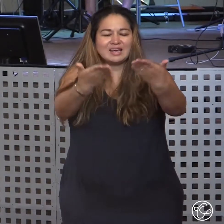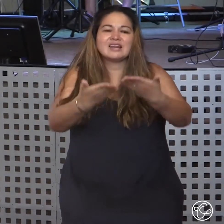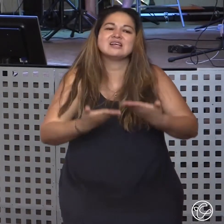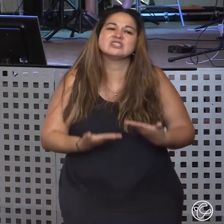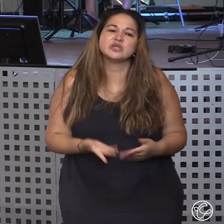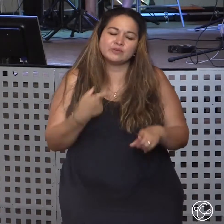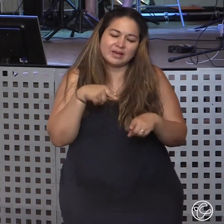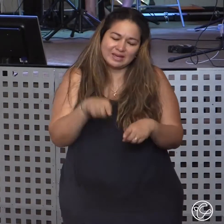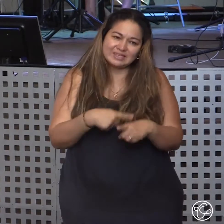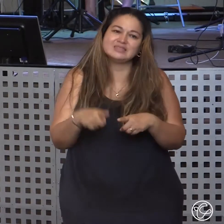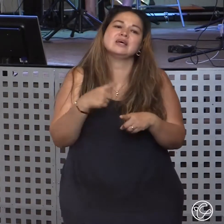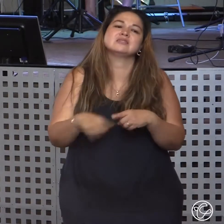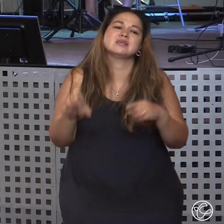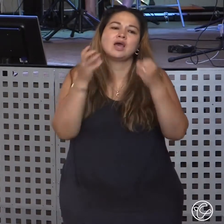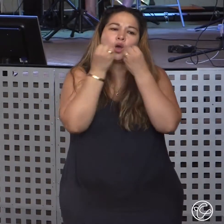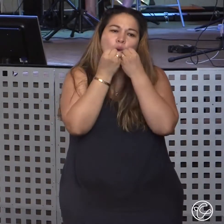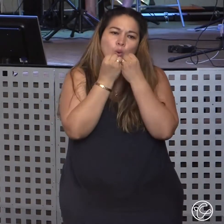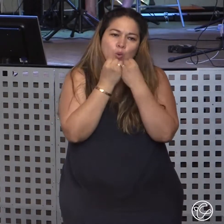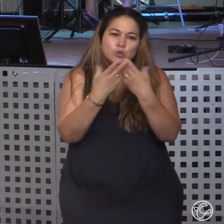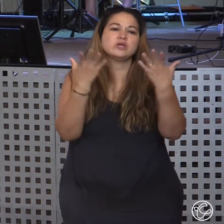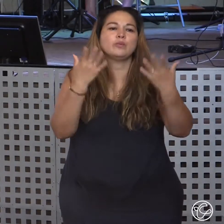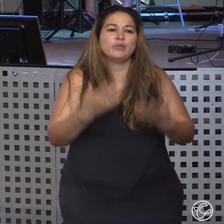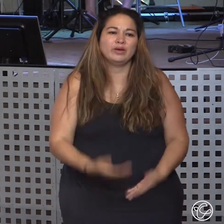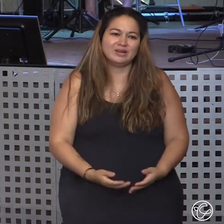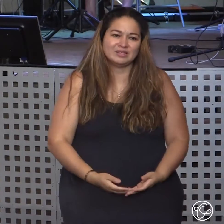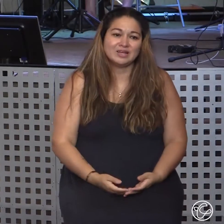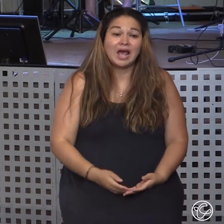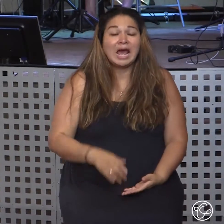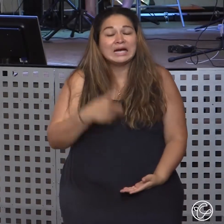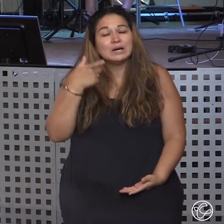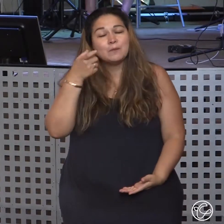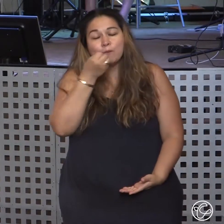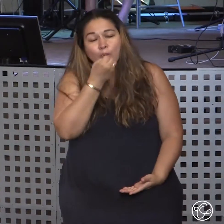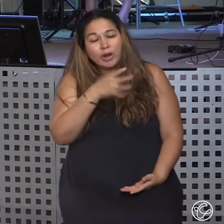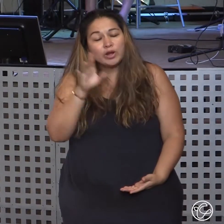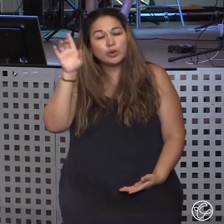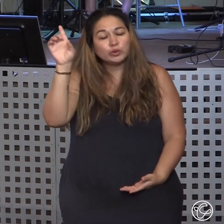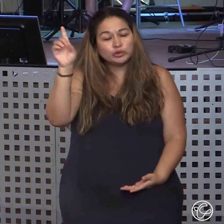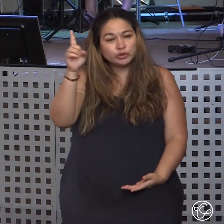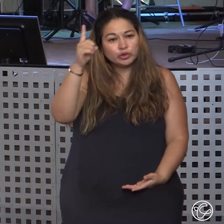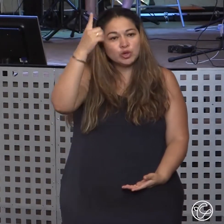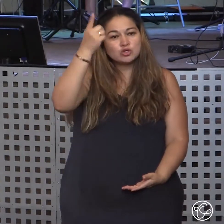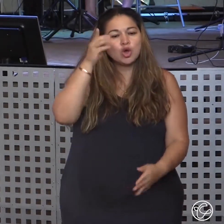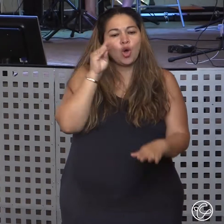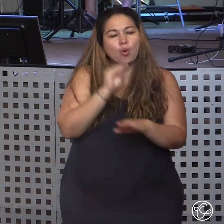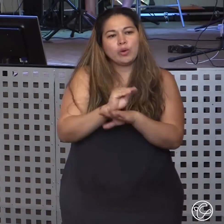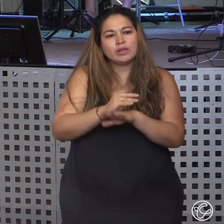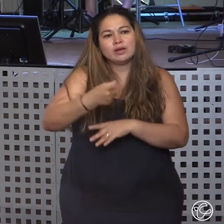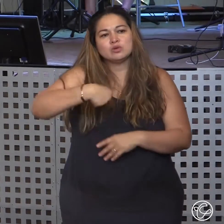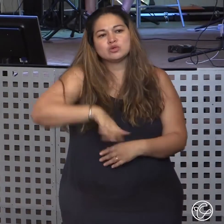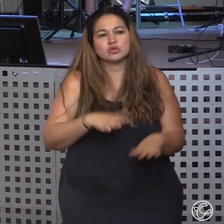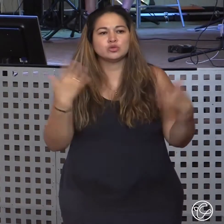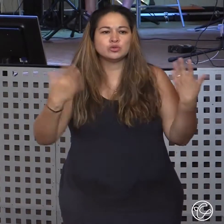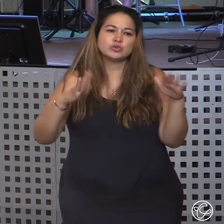esto. Dichoso el pueblo cuyo Dios es el Señor. ¡Aleluya!